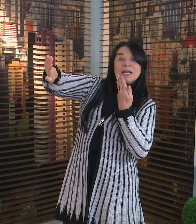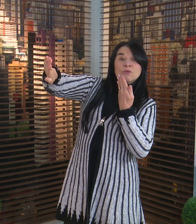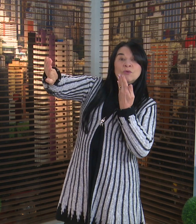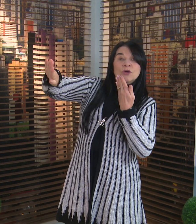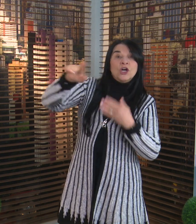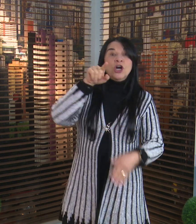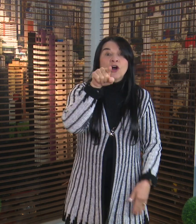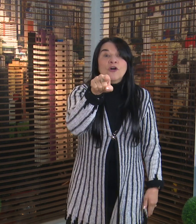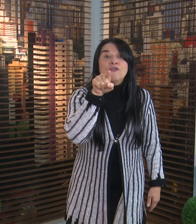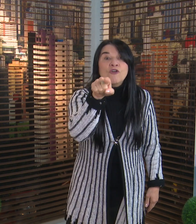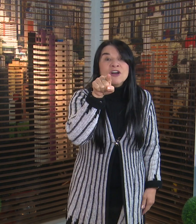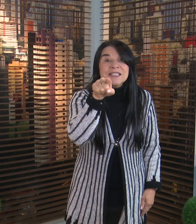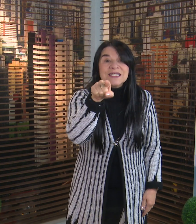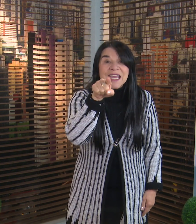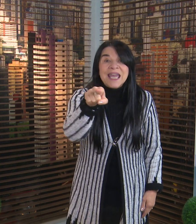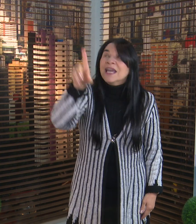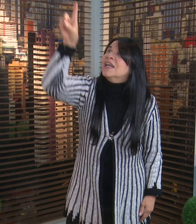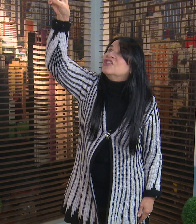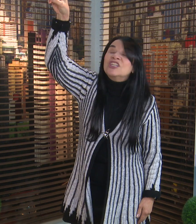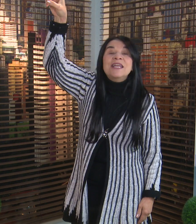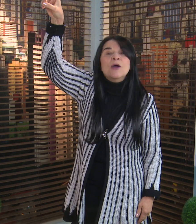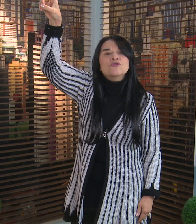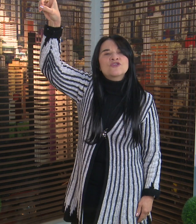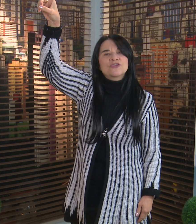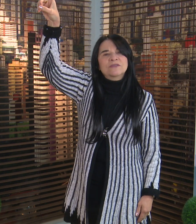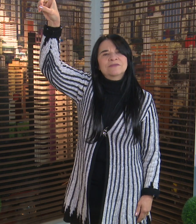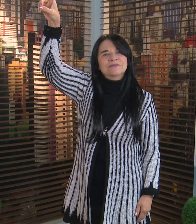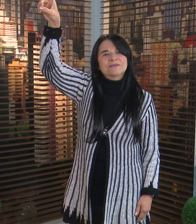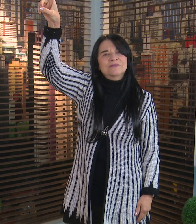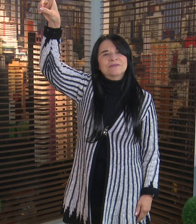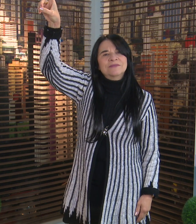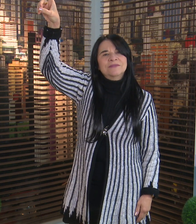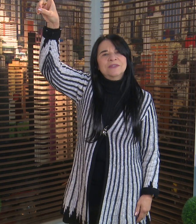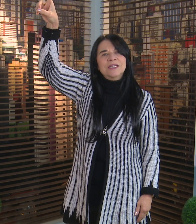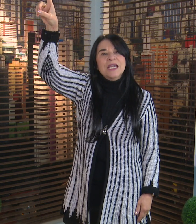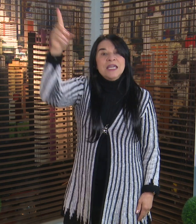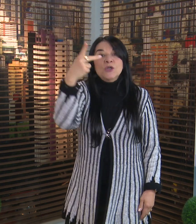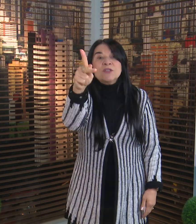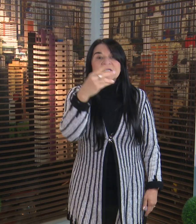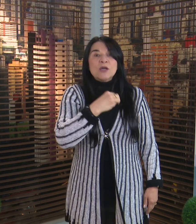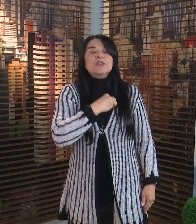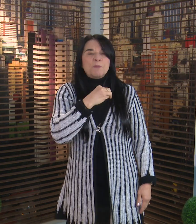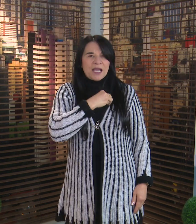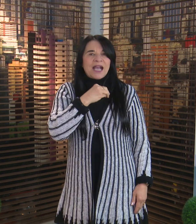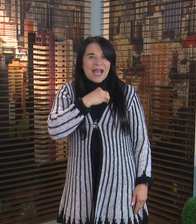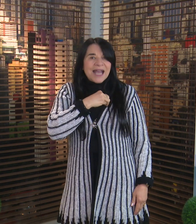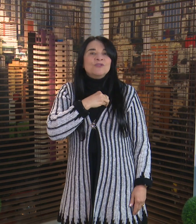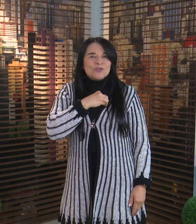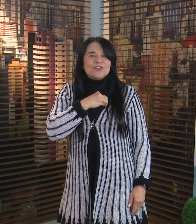separam você de Deus. E os seus pecados